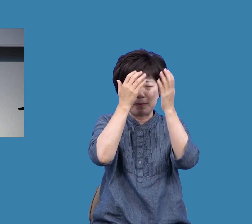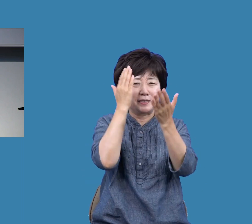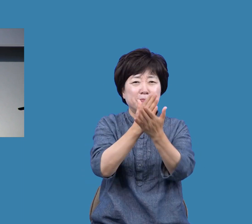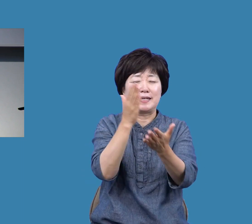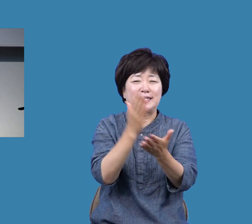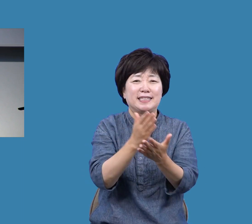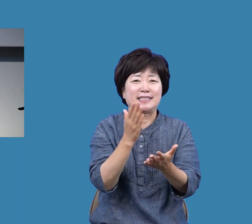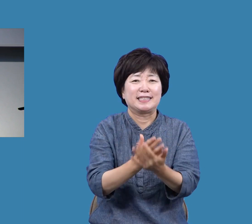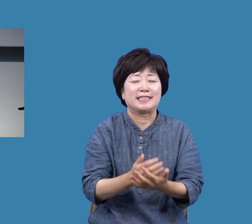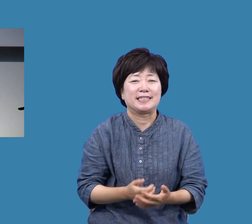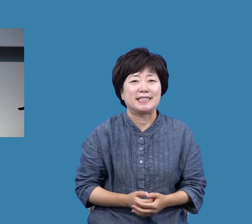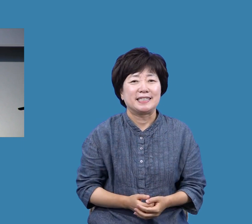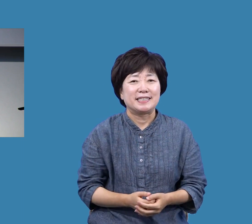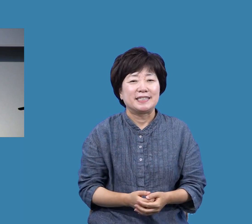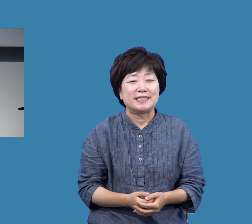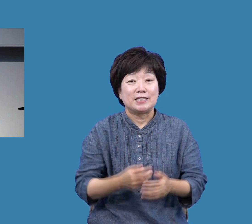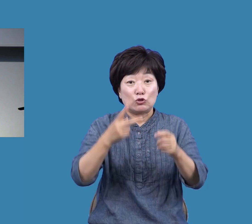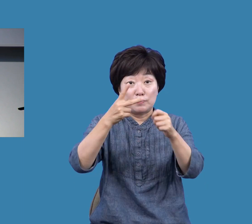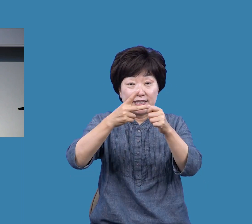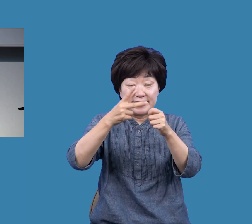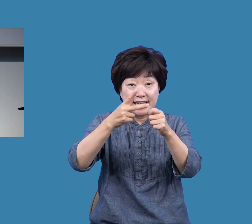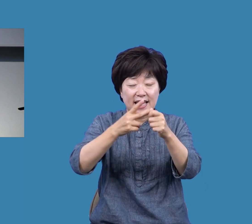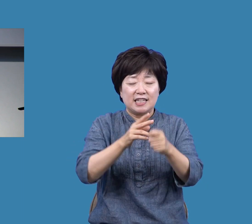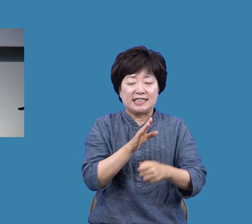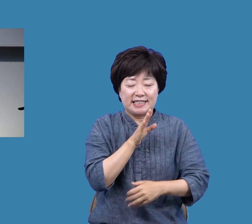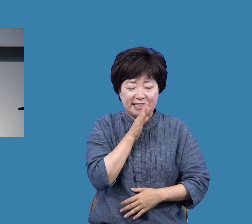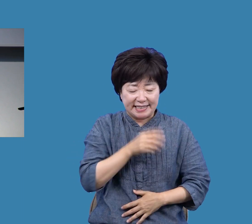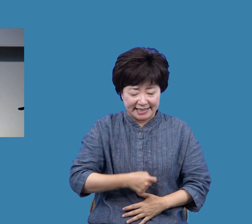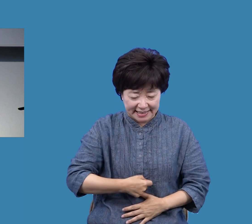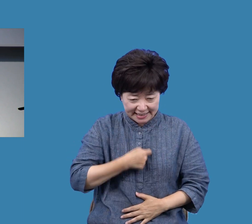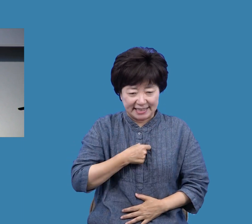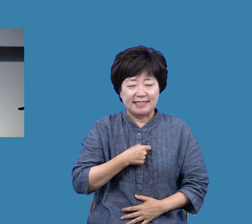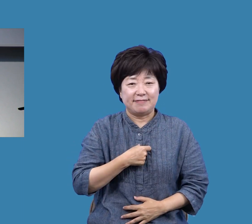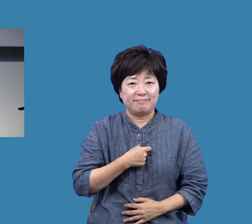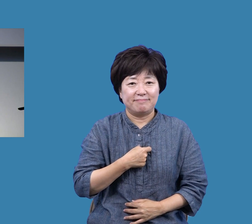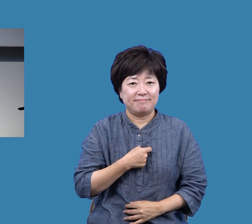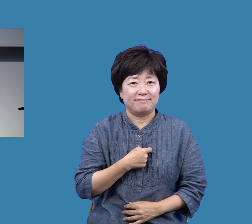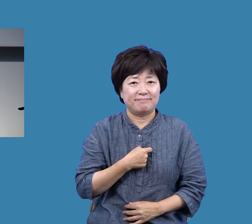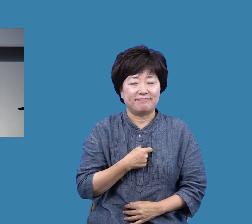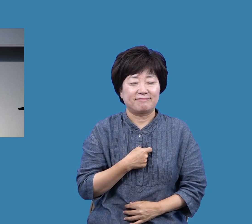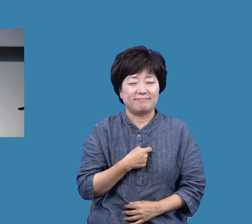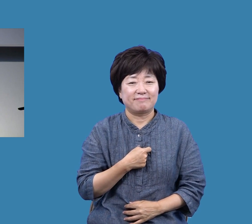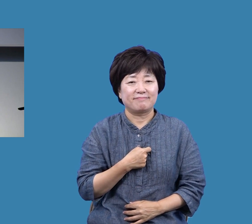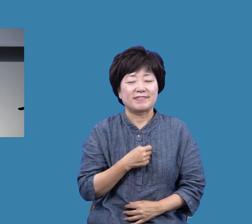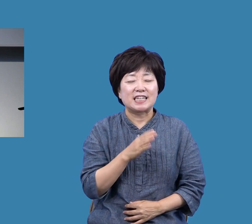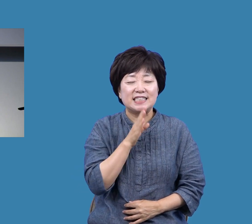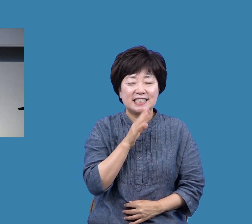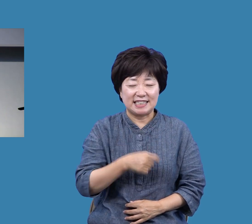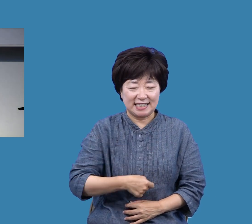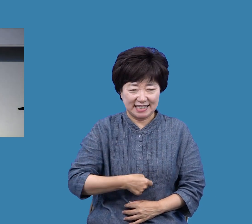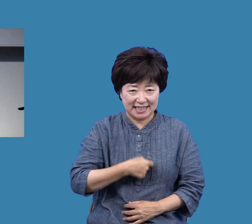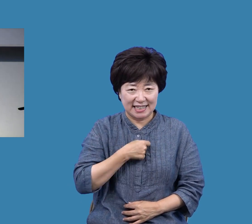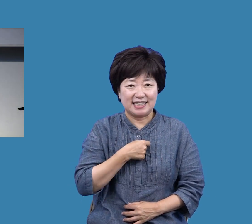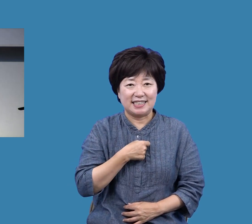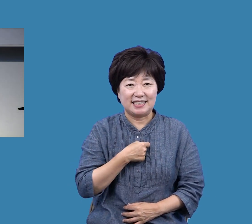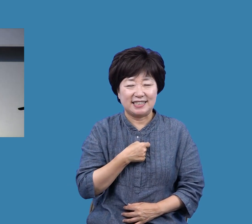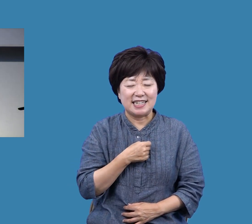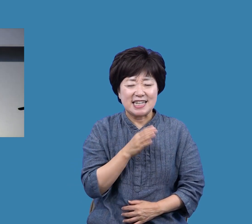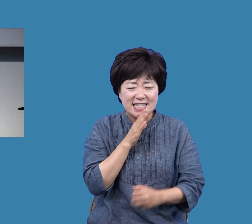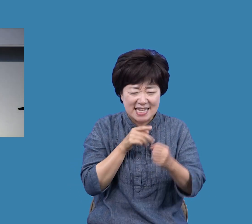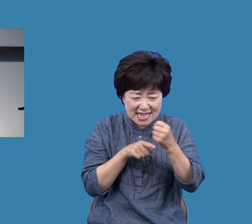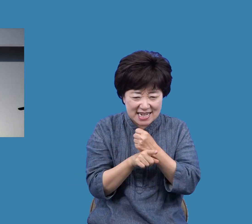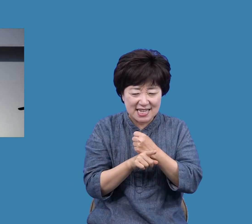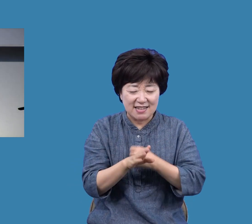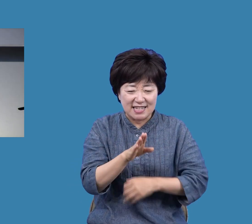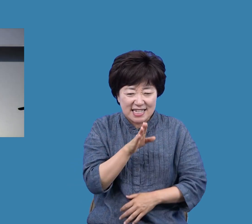마세요. 또 두 번째는 진실함으로 일하래요. 알레데이아, 진실함. 뭐 이것은 그냥 진리,